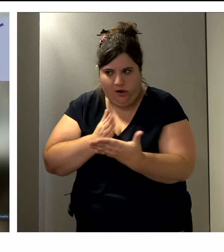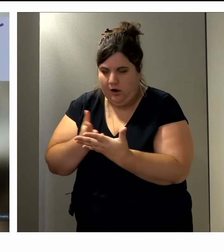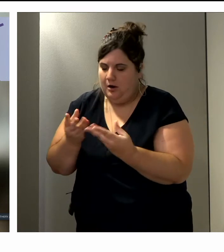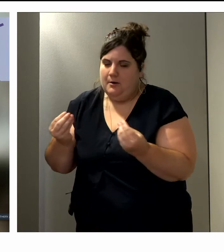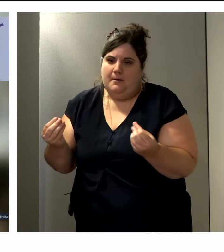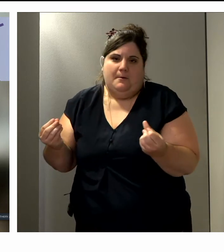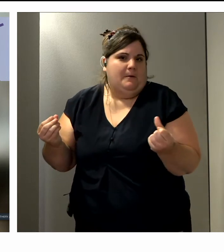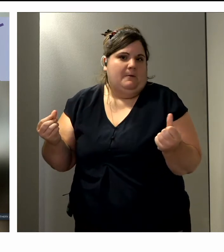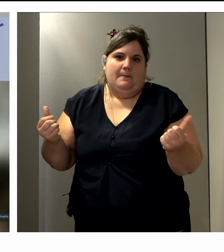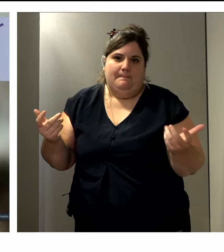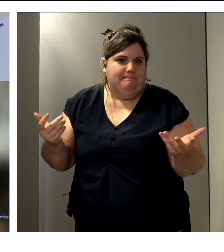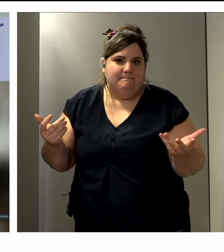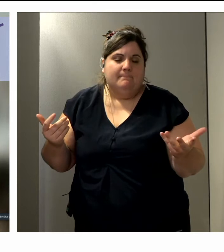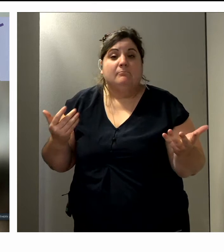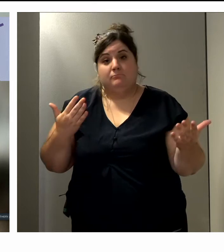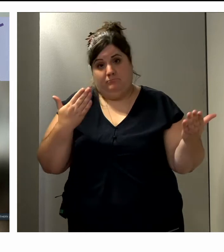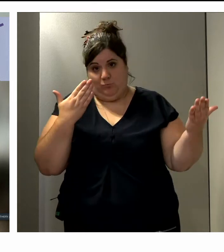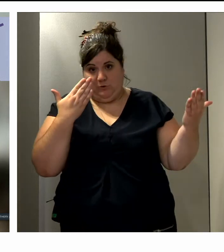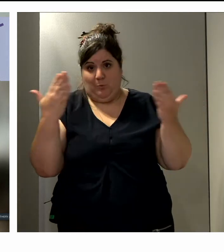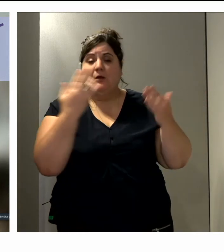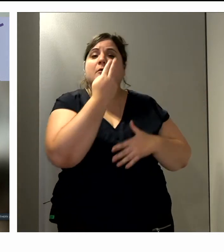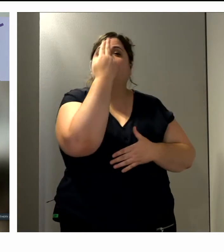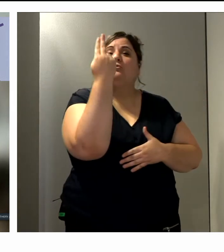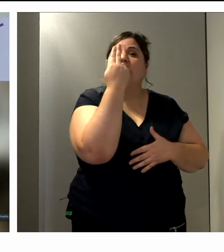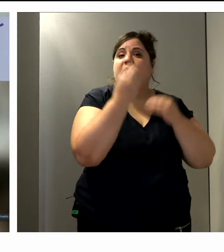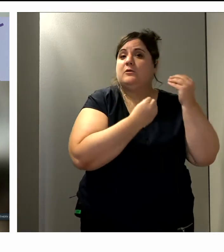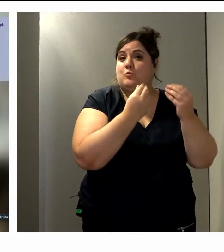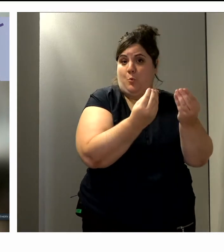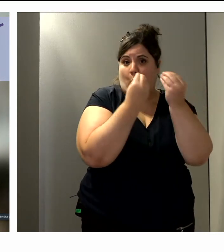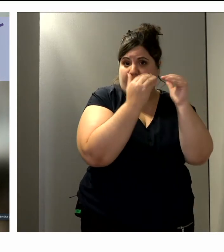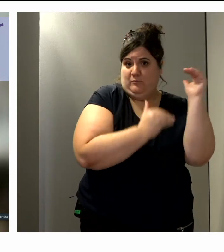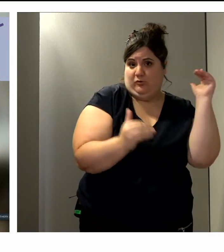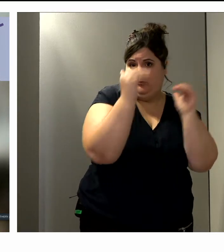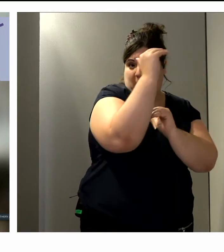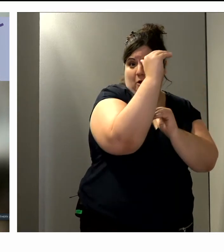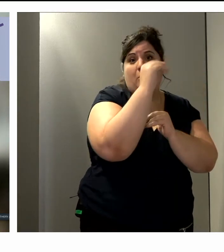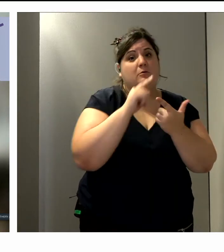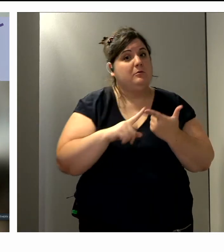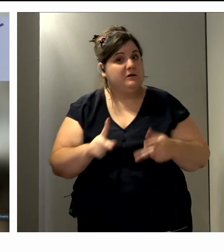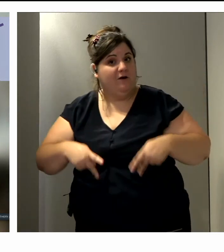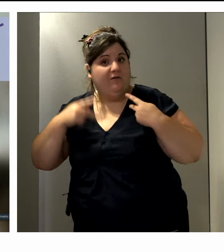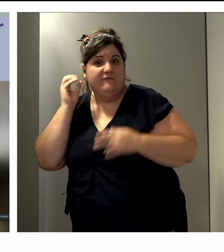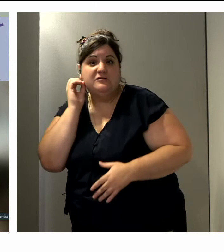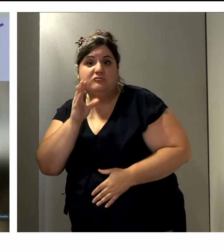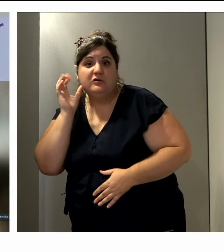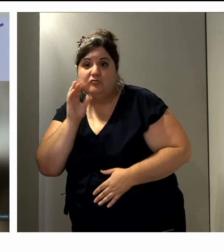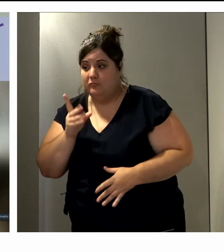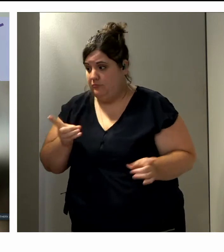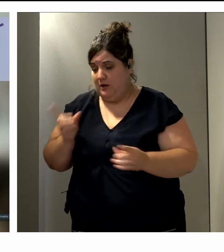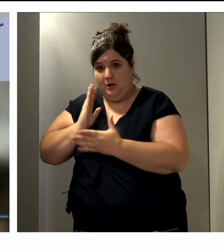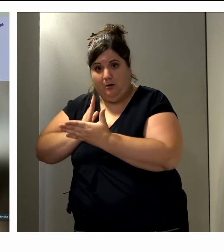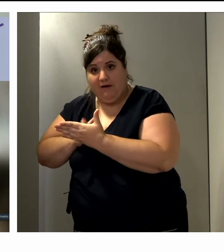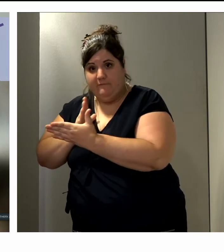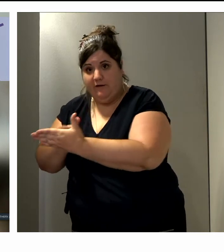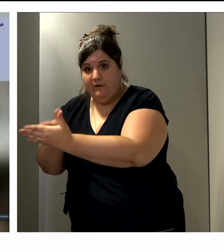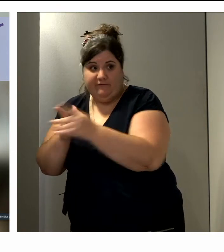est au minimum aussi difficile que de vivre sa vie de tous les jours en France en tant que personne en situation de handicap.